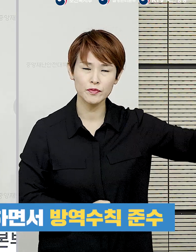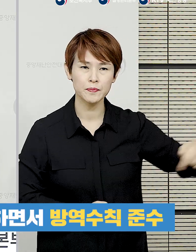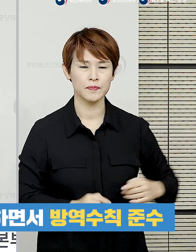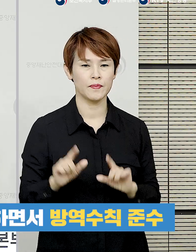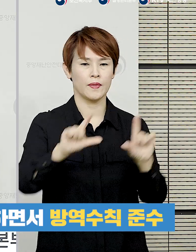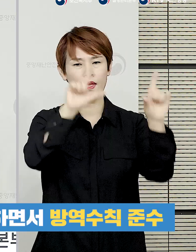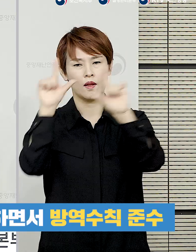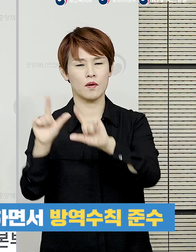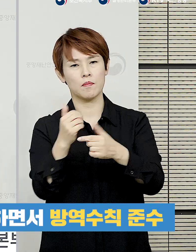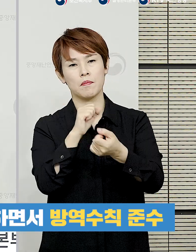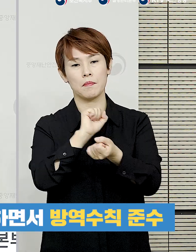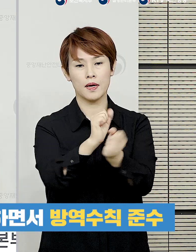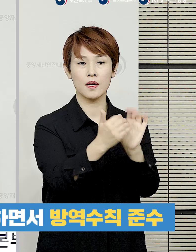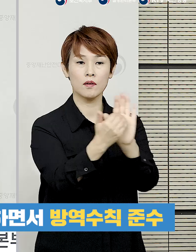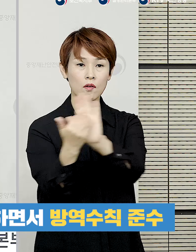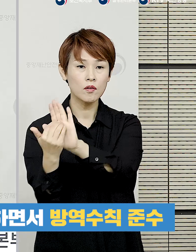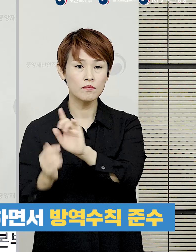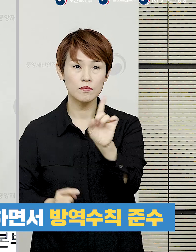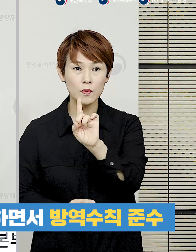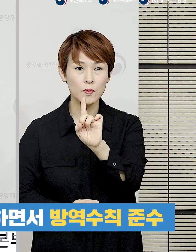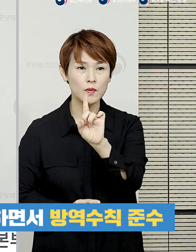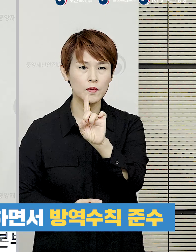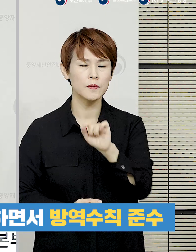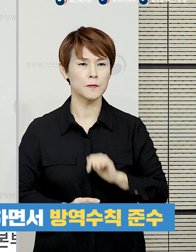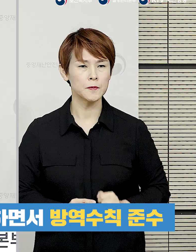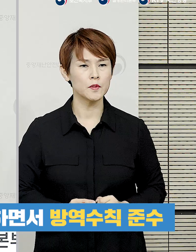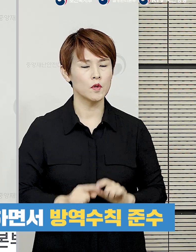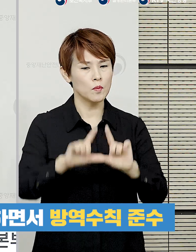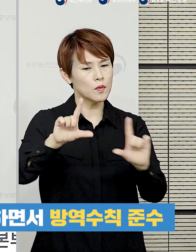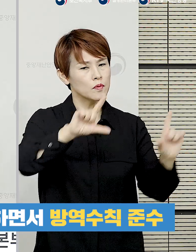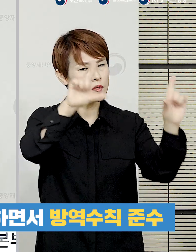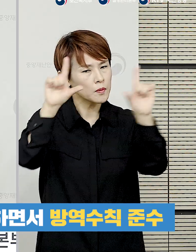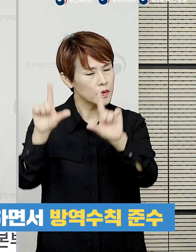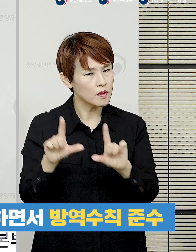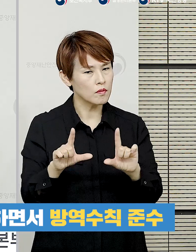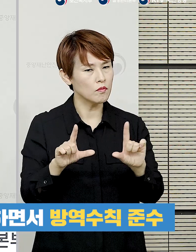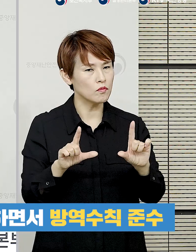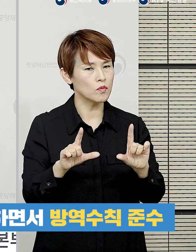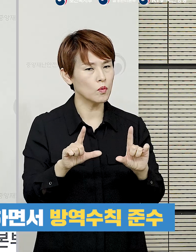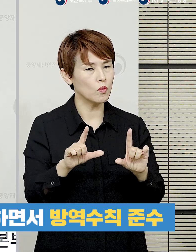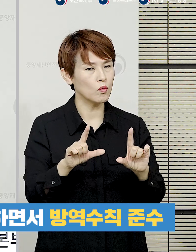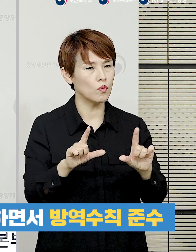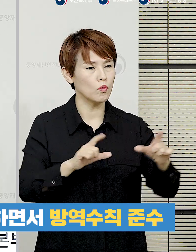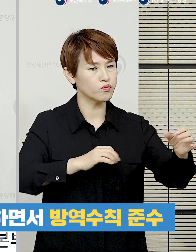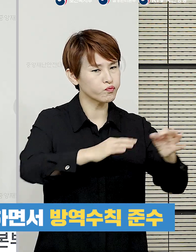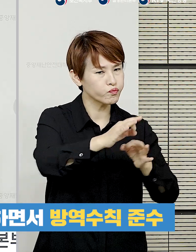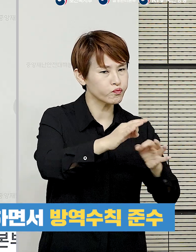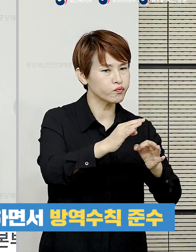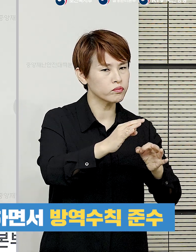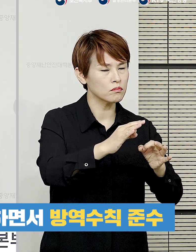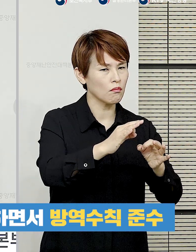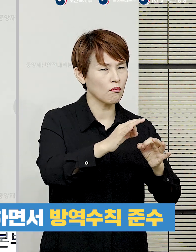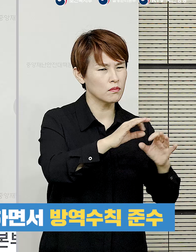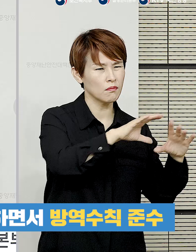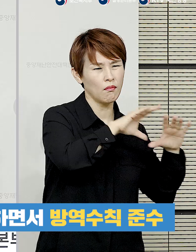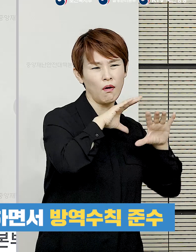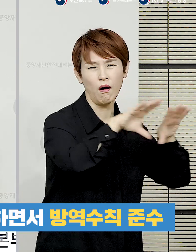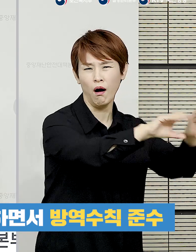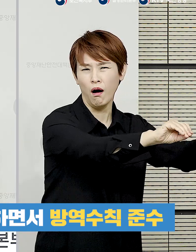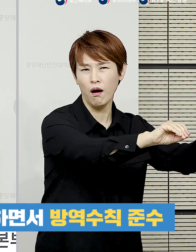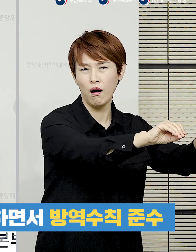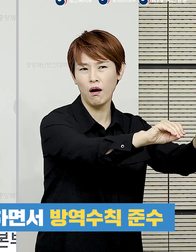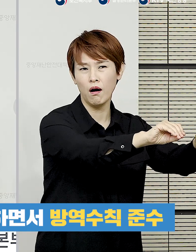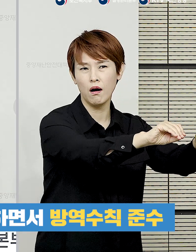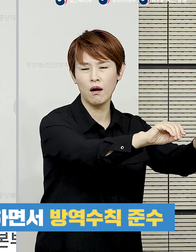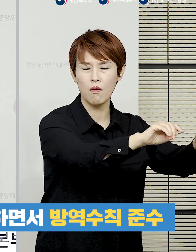생활 방역은 여기에 대해서 이런 식으로 일상생활과 경제활동 전체를 계속 중단시켜 놓은 채로 사회를